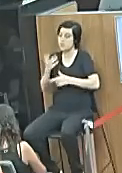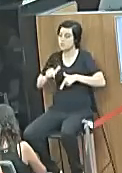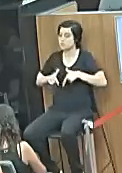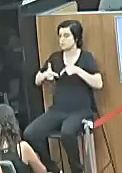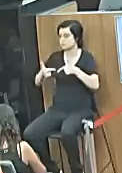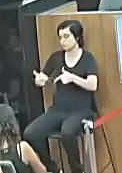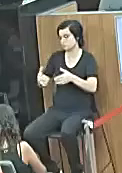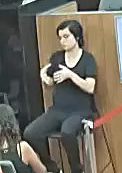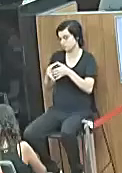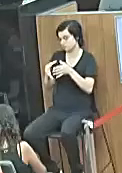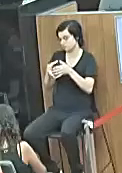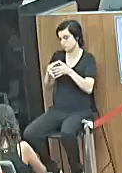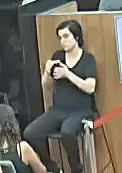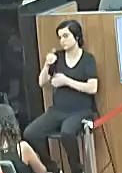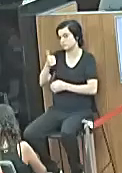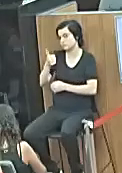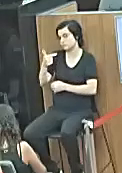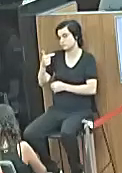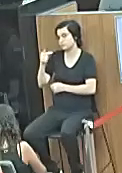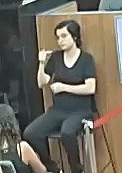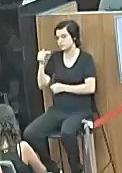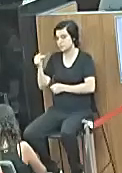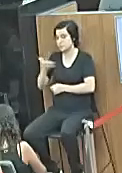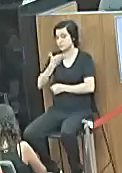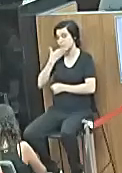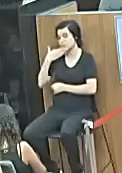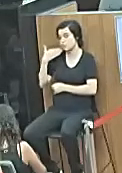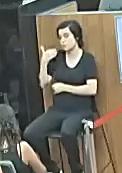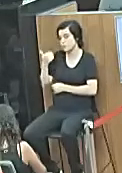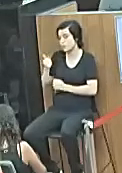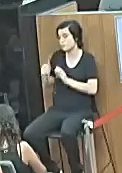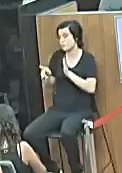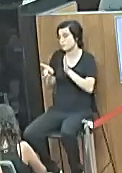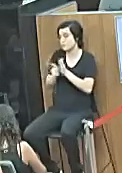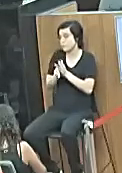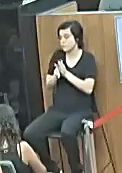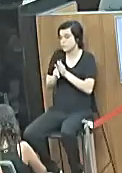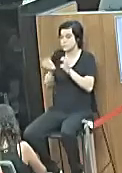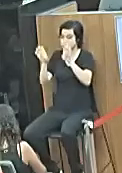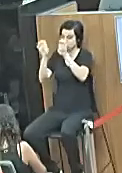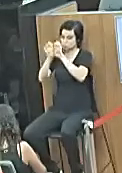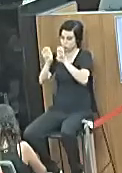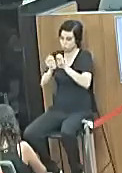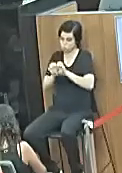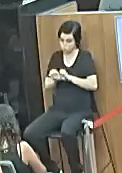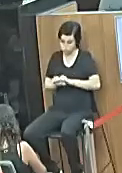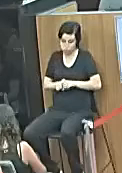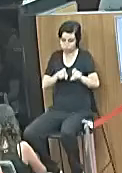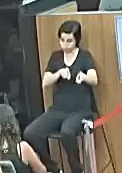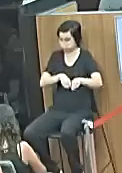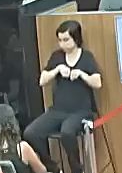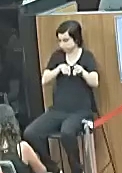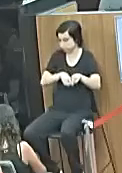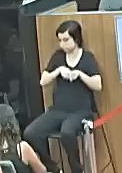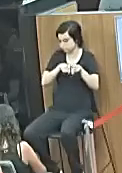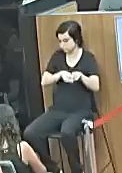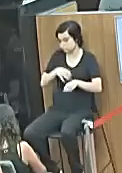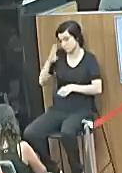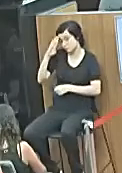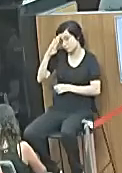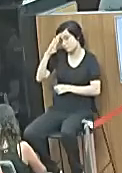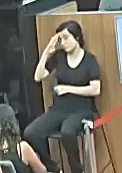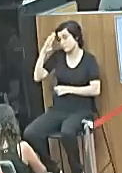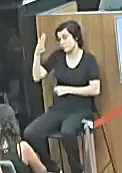destinado à promoção de mim de melhorias na infraestrutura rural principalmente no